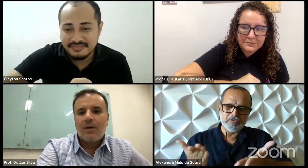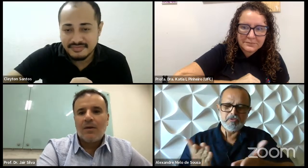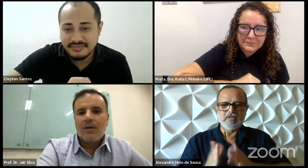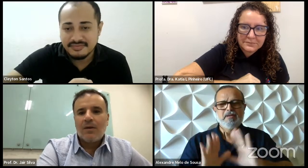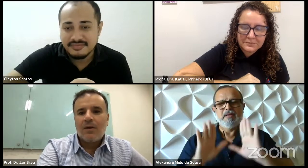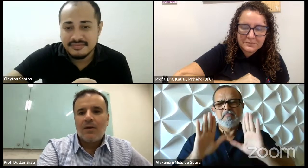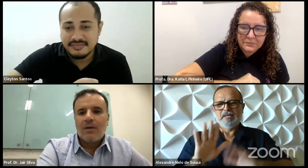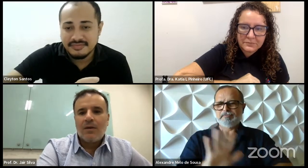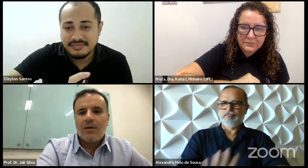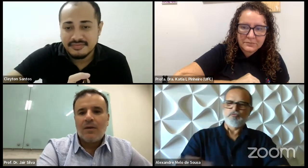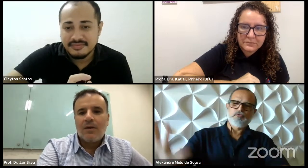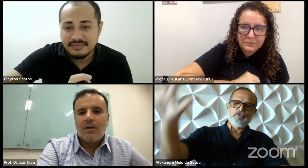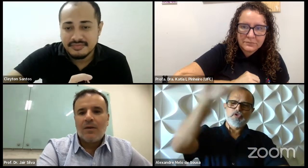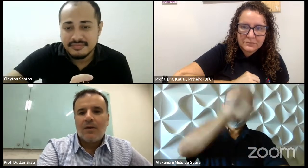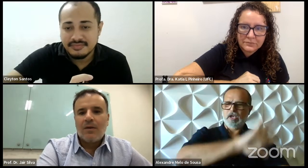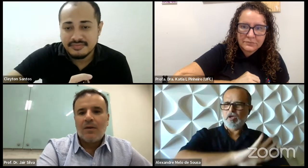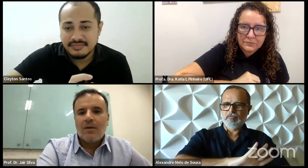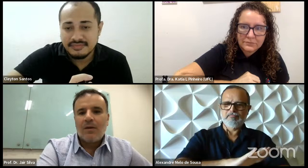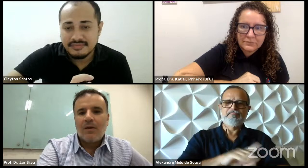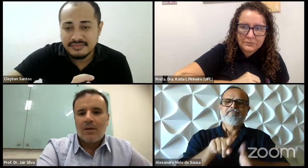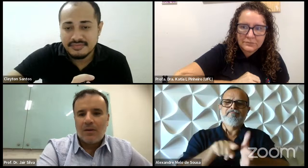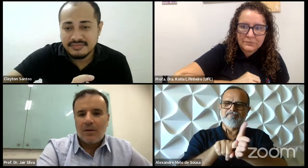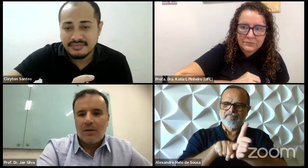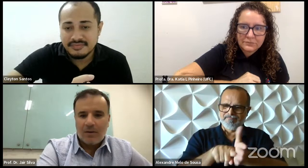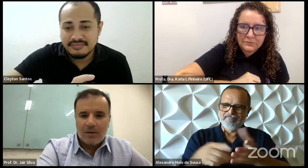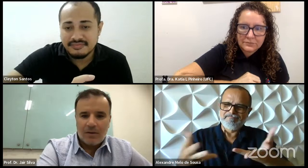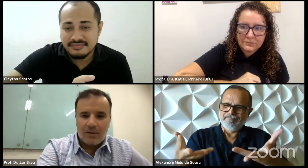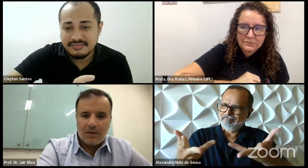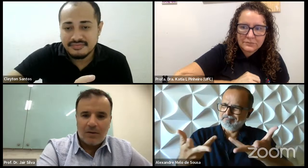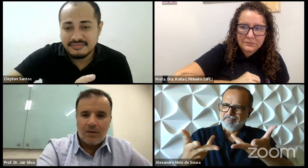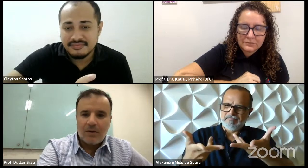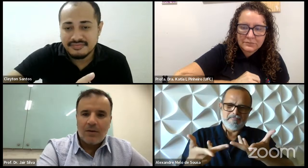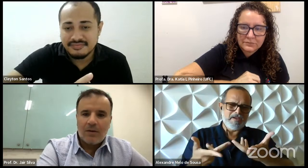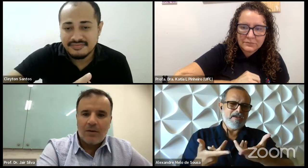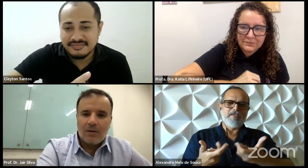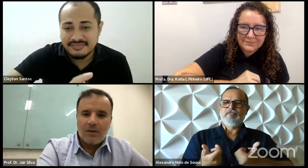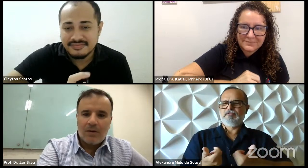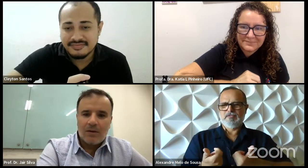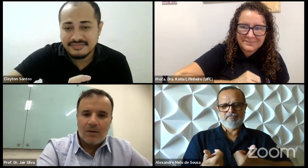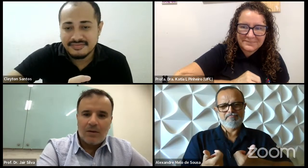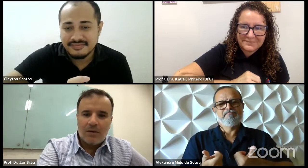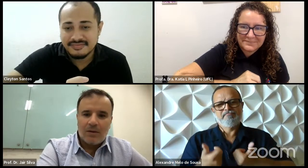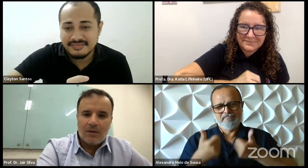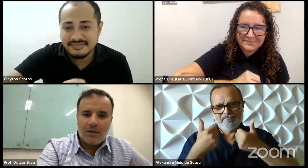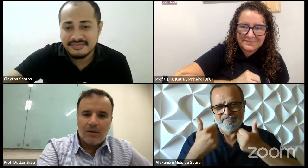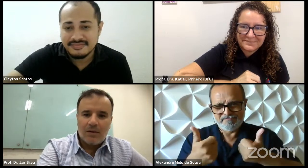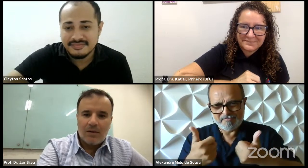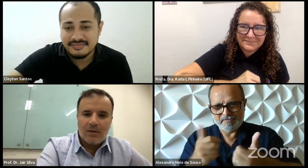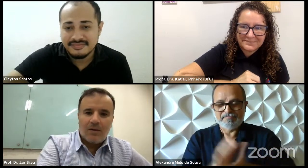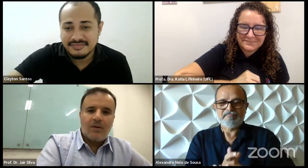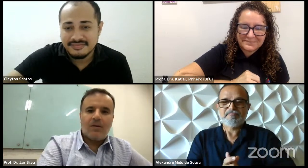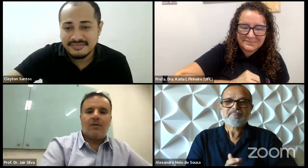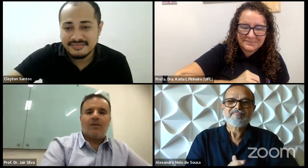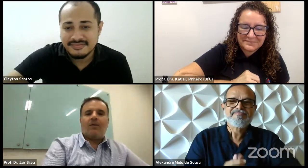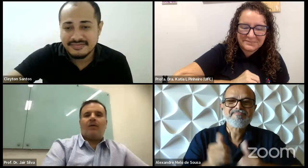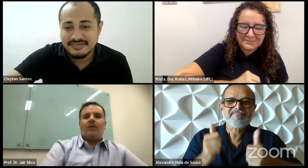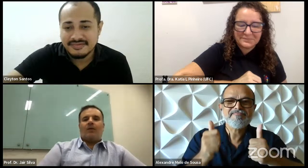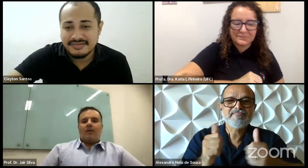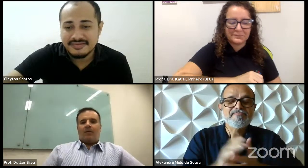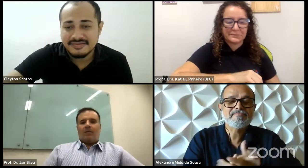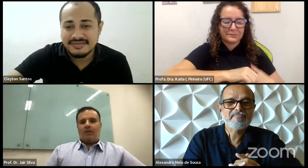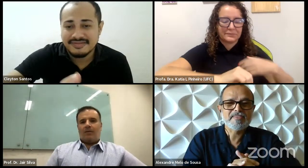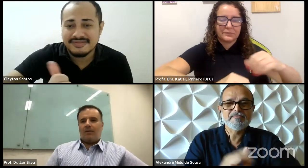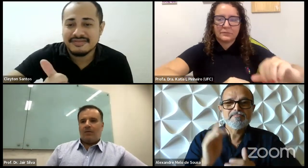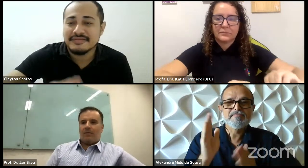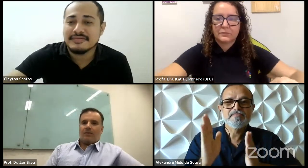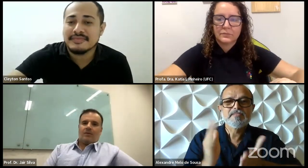sobre alguns termos utilizados, né? Na questão do português, mas de forma geral. A pesquisa ela foi muito